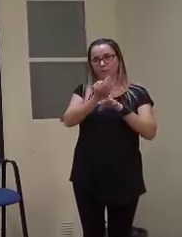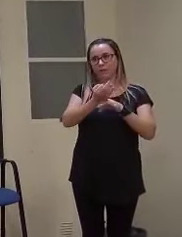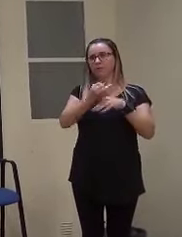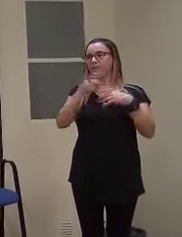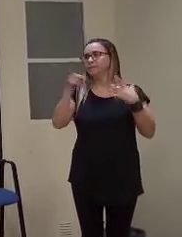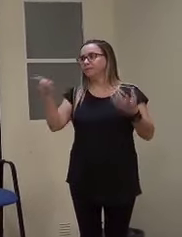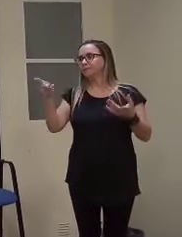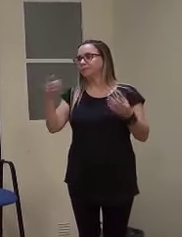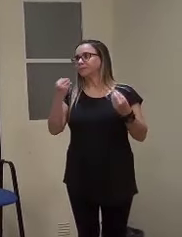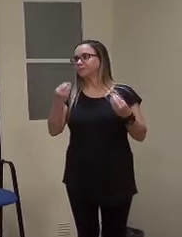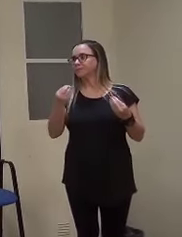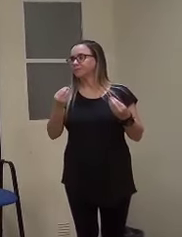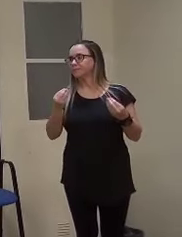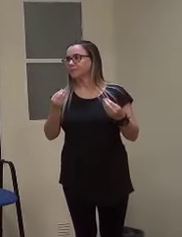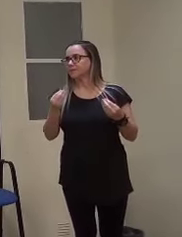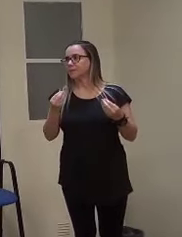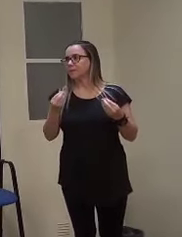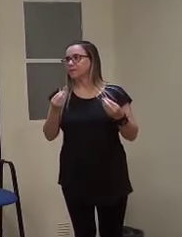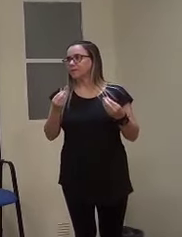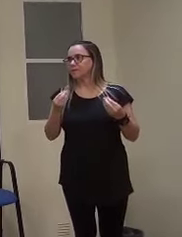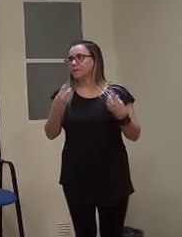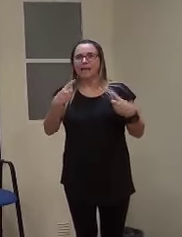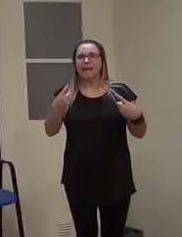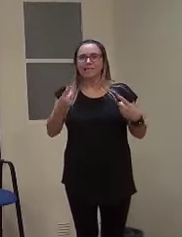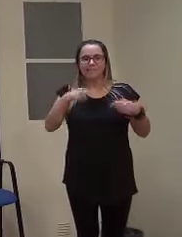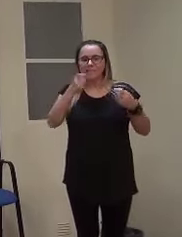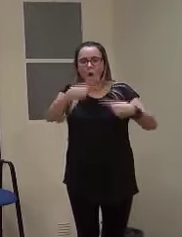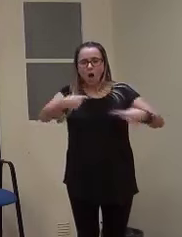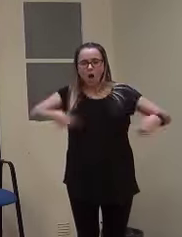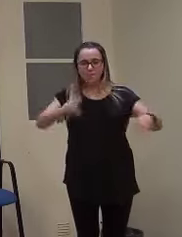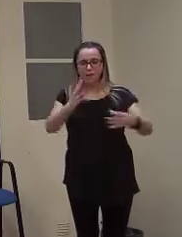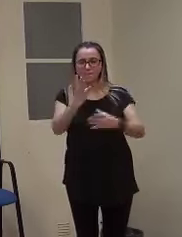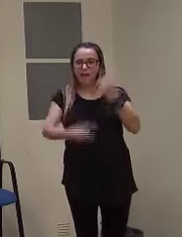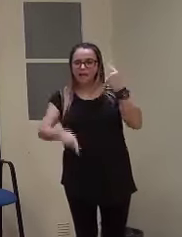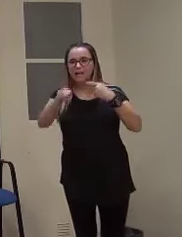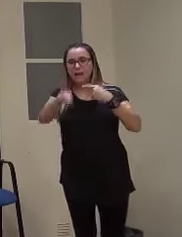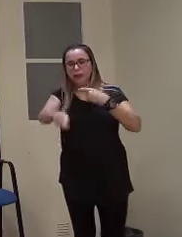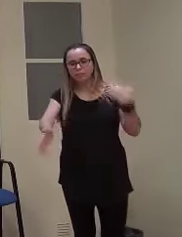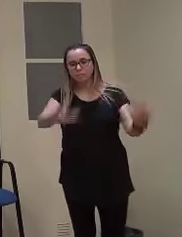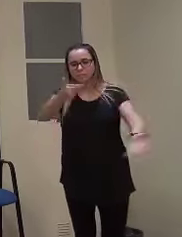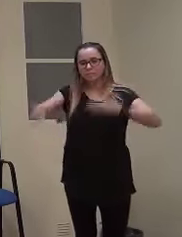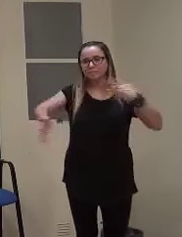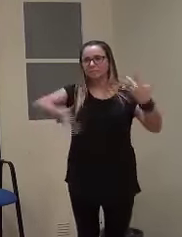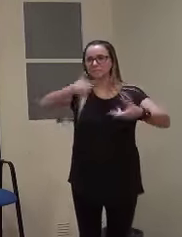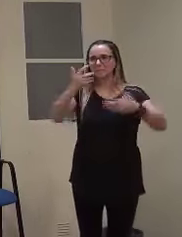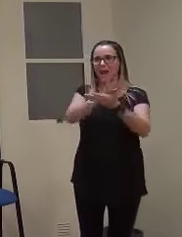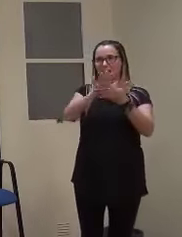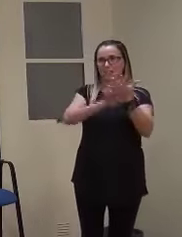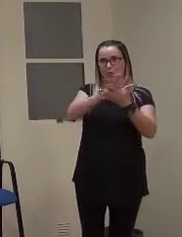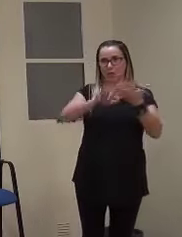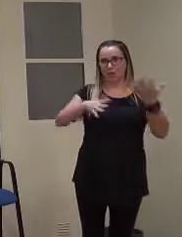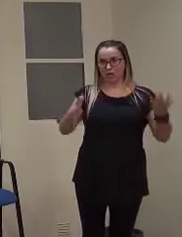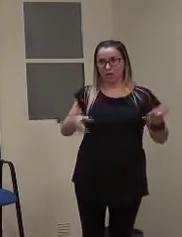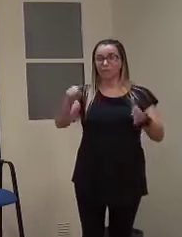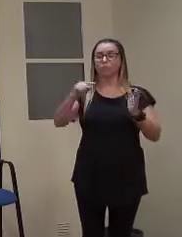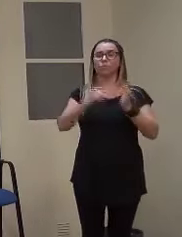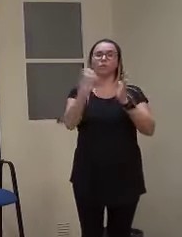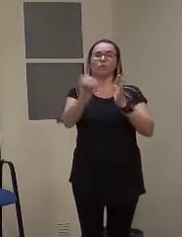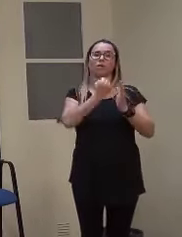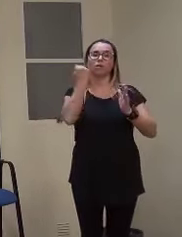metales respecto de los recogemos lo que lo anda entonces ese es un punto importante